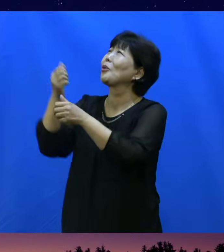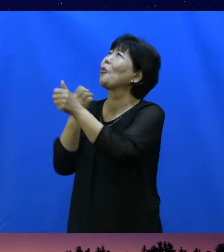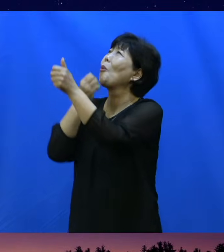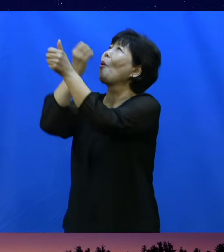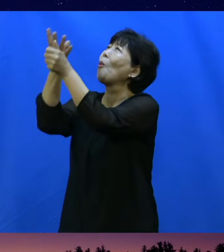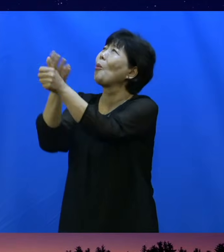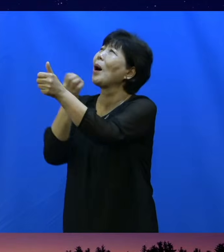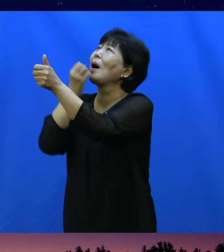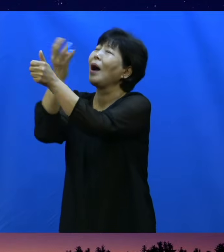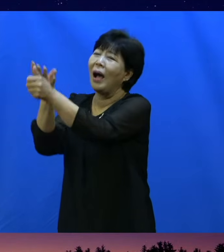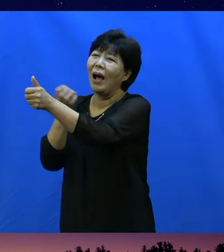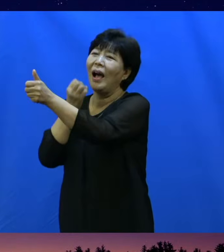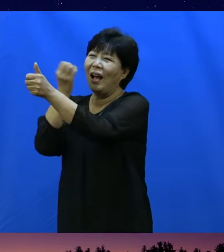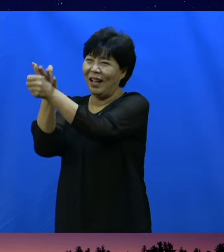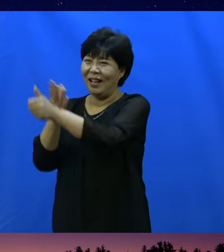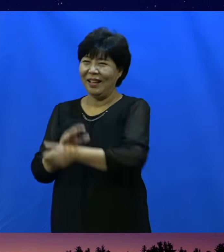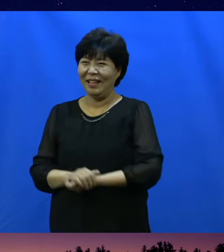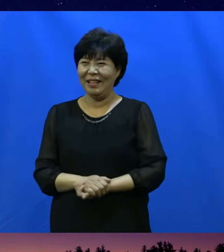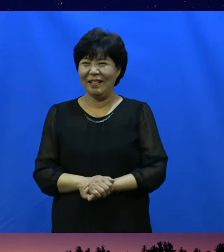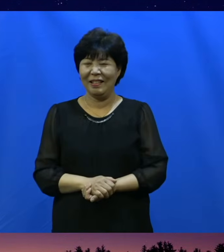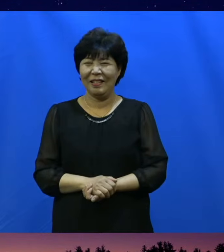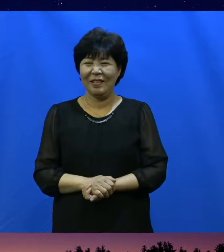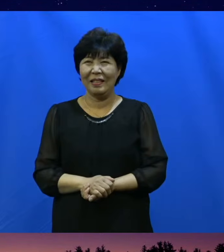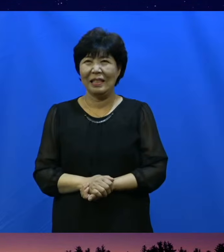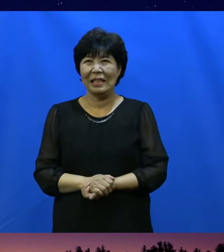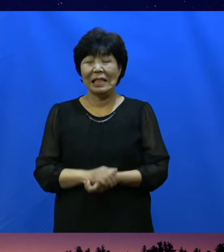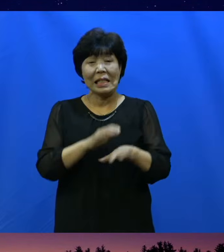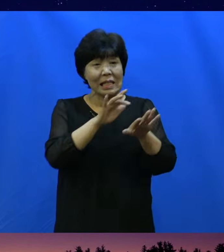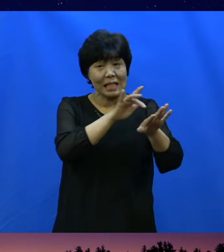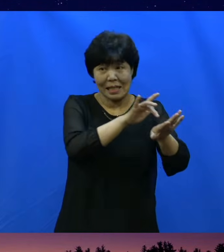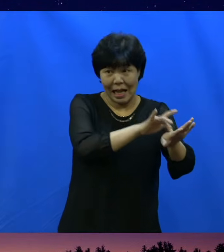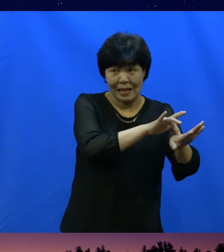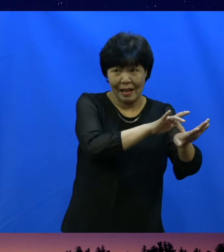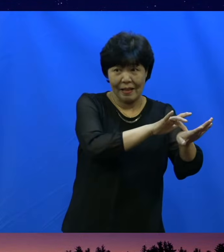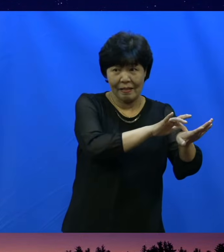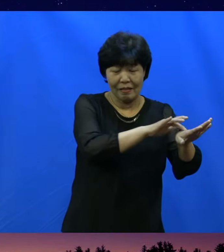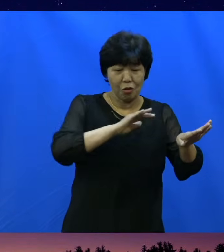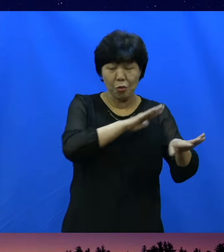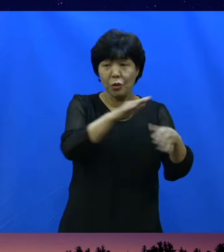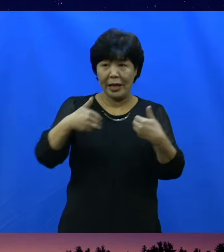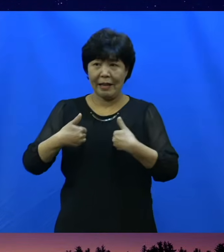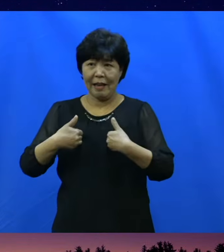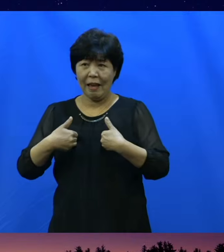그러니까 사단이 가장 잘하는 것 중에 하나가 우리 마음 안에 정죄감을 심어주는 거예요.